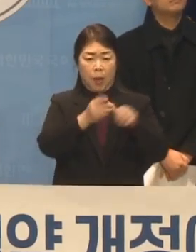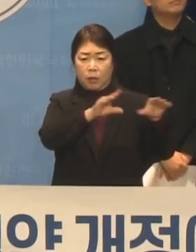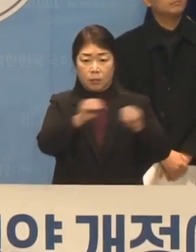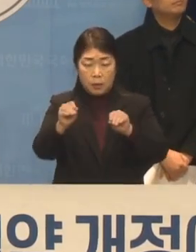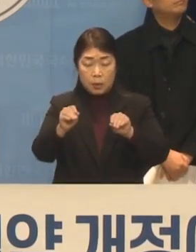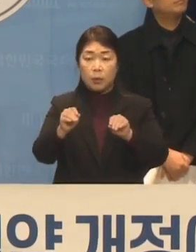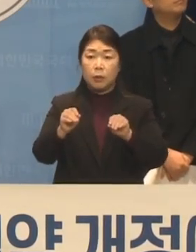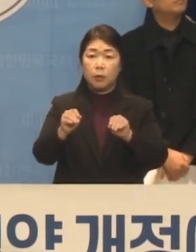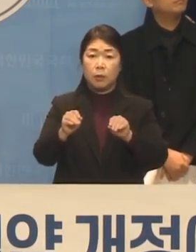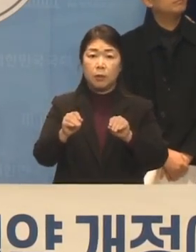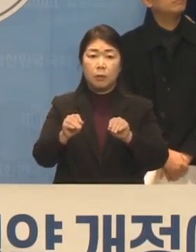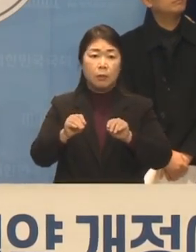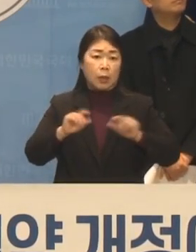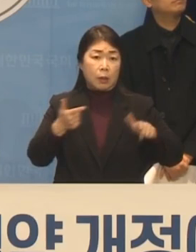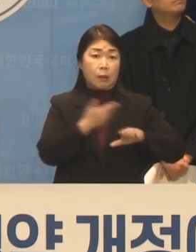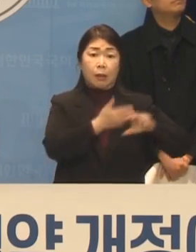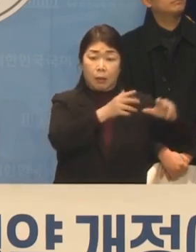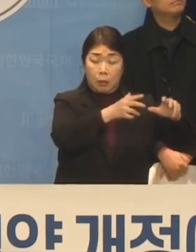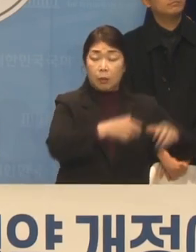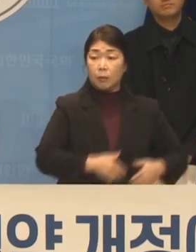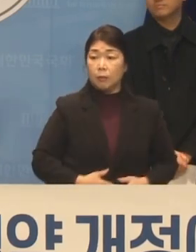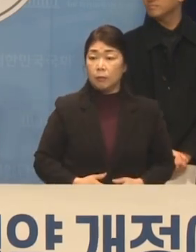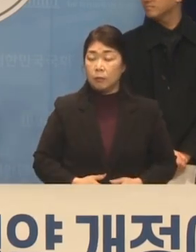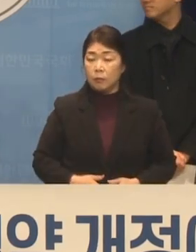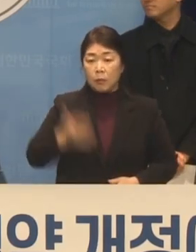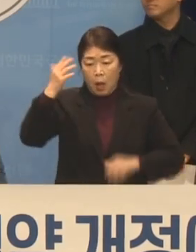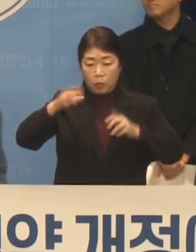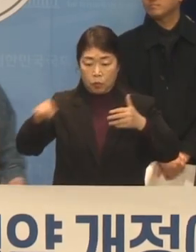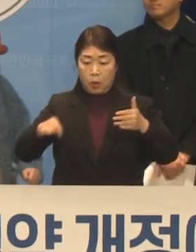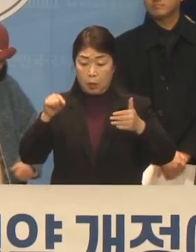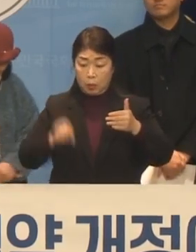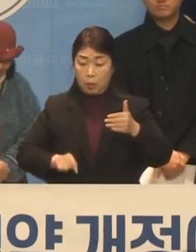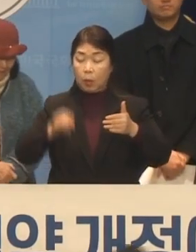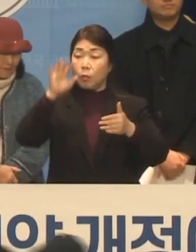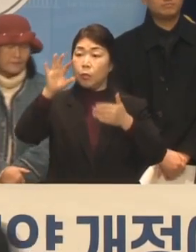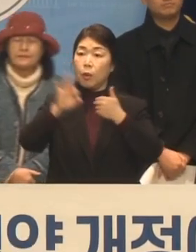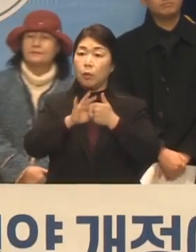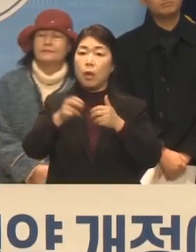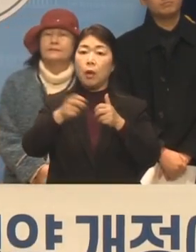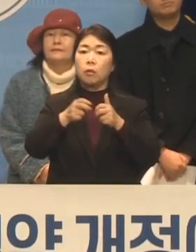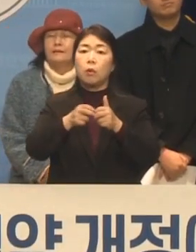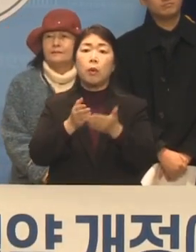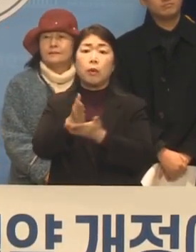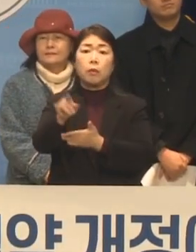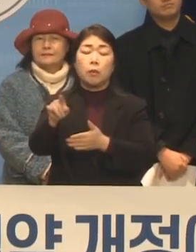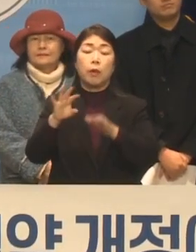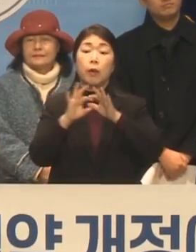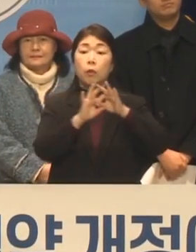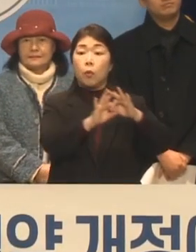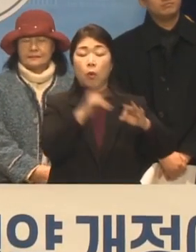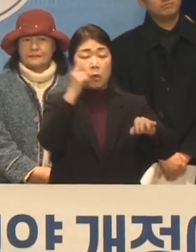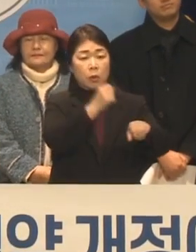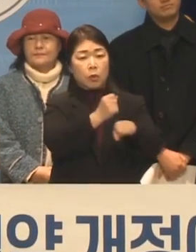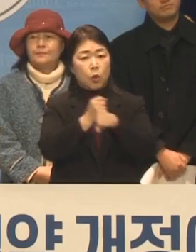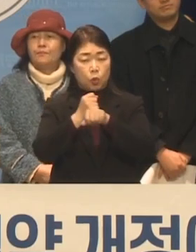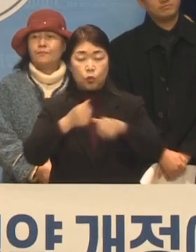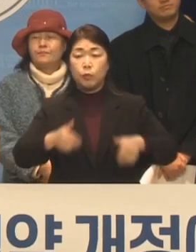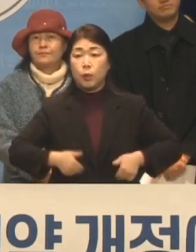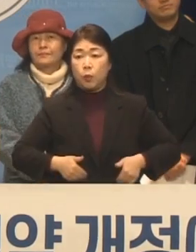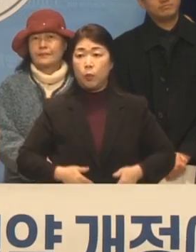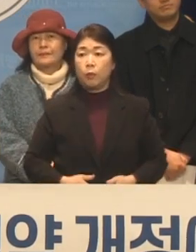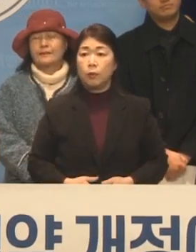상태입니다. 그리고 우리나라 내부적으로도 의료계에서는 계속적인 어떤 연구가